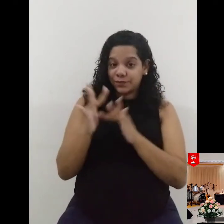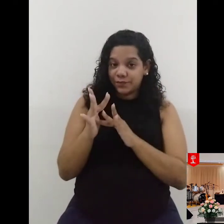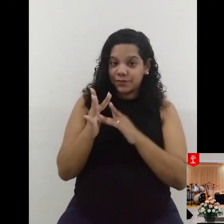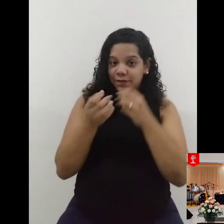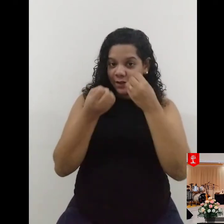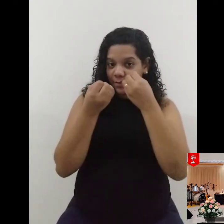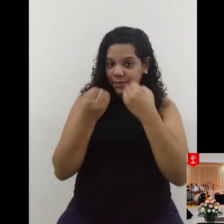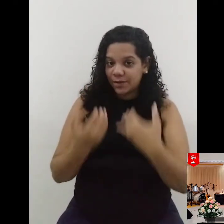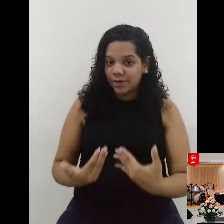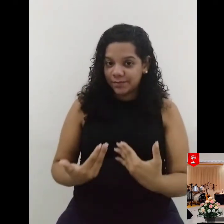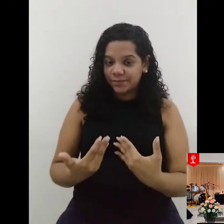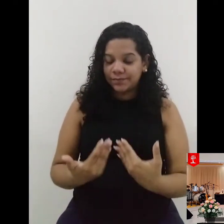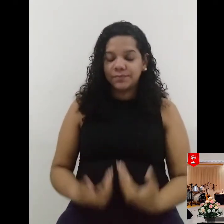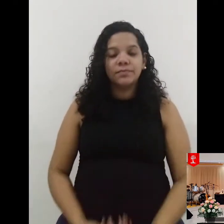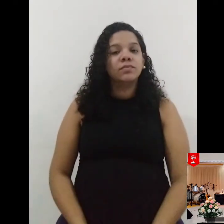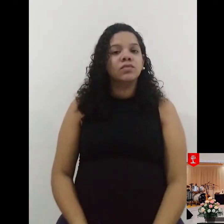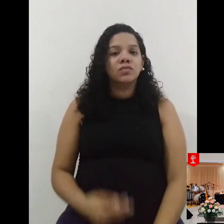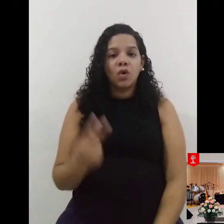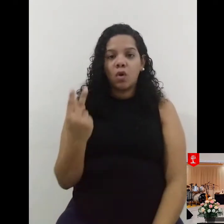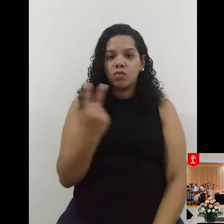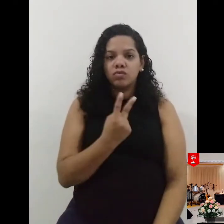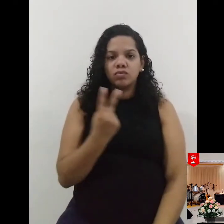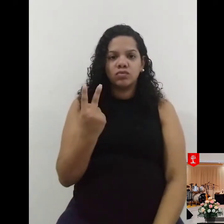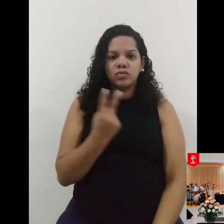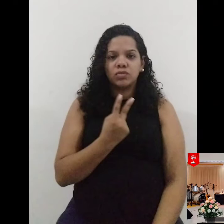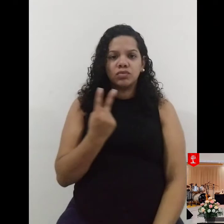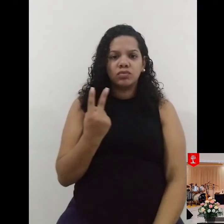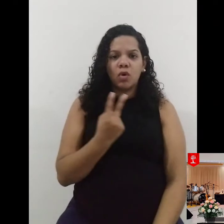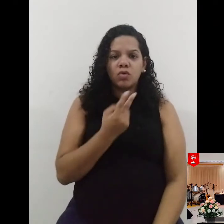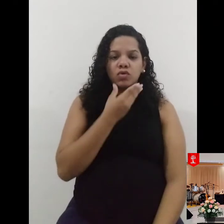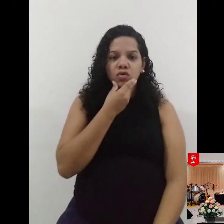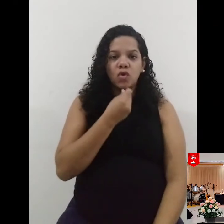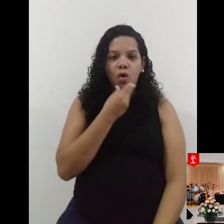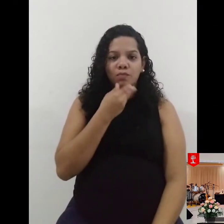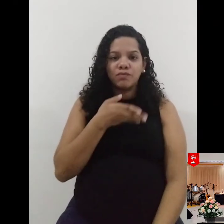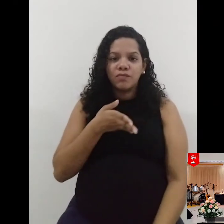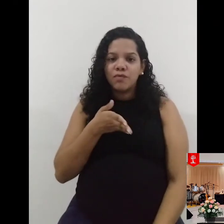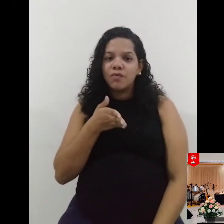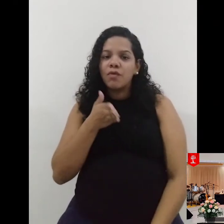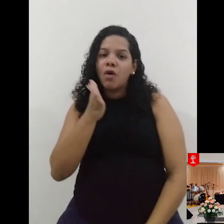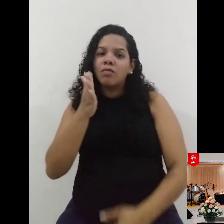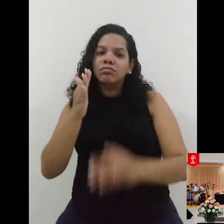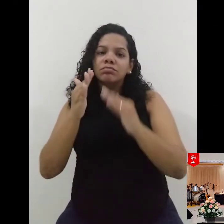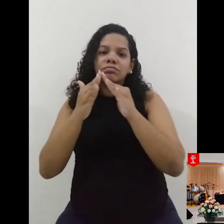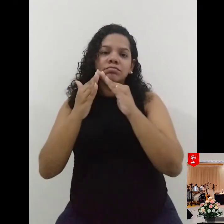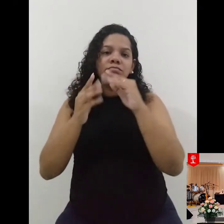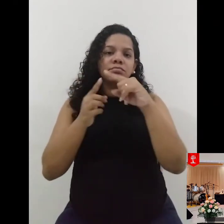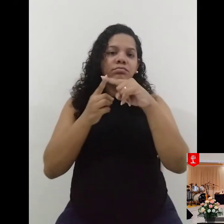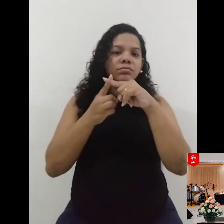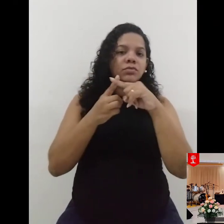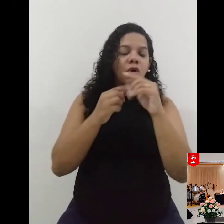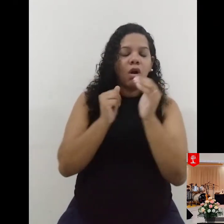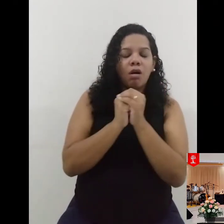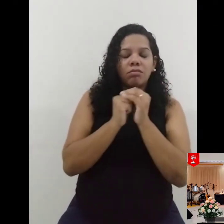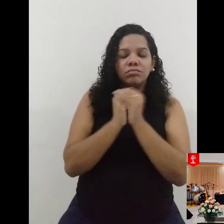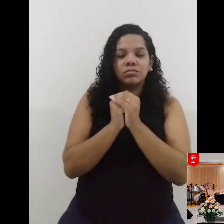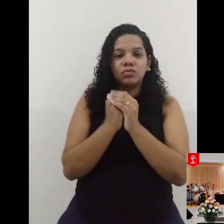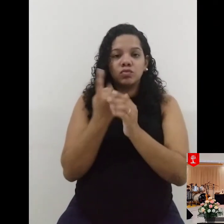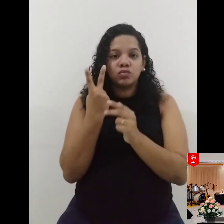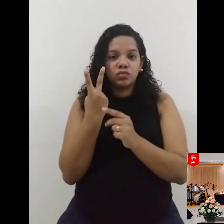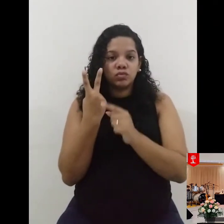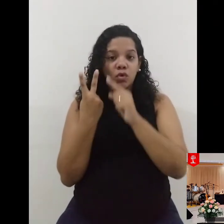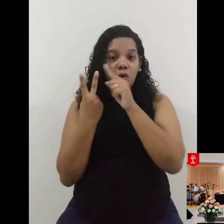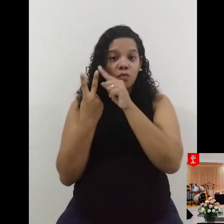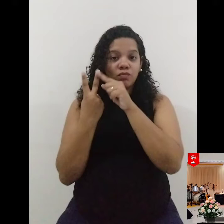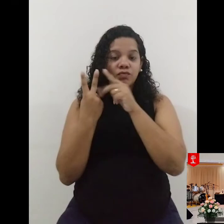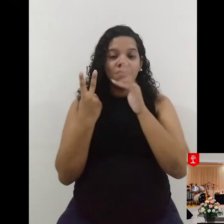fariseu. Que tipo de oração ele apresentou a Deus? O texto diz que o fariseu em pé,